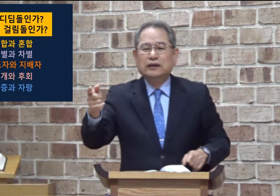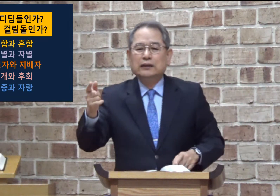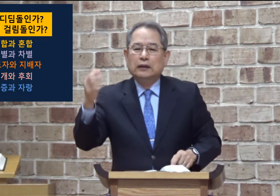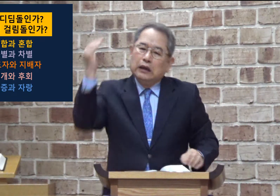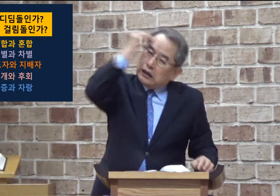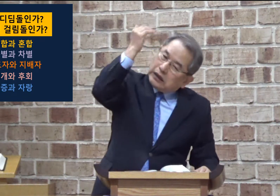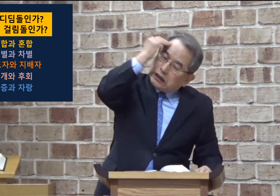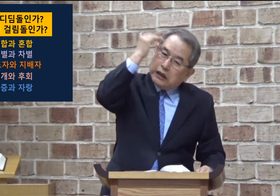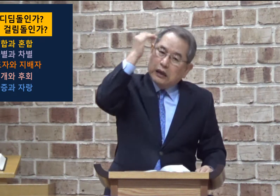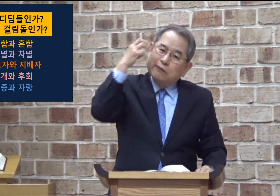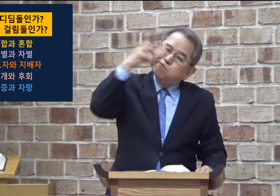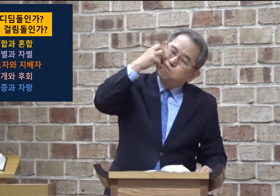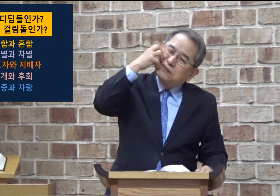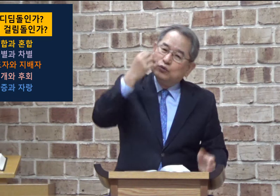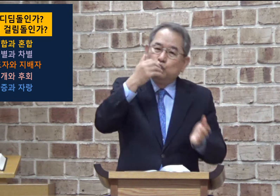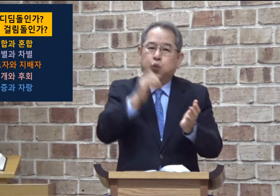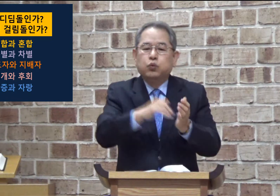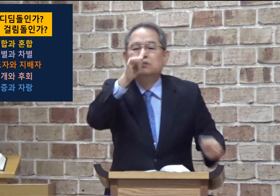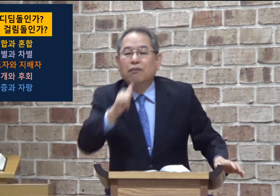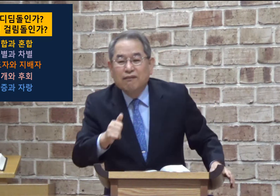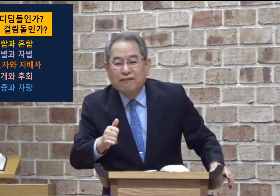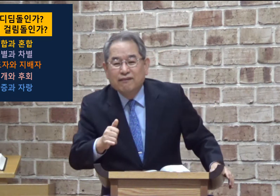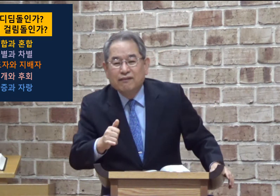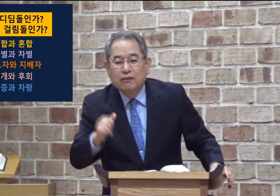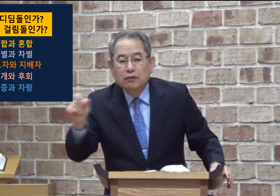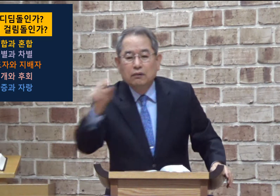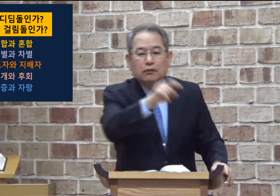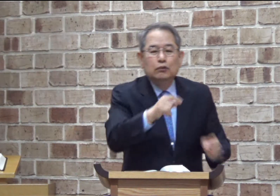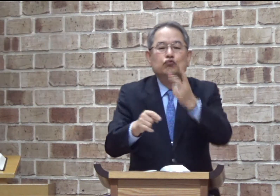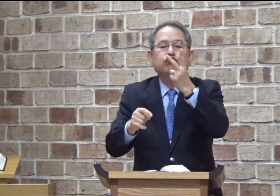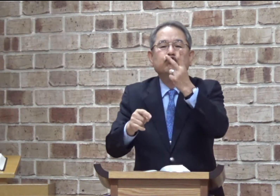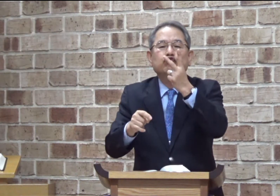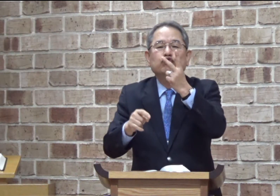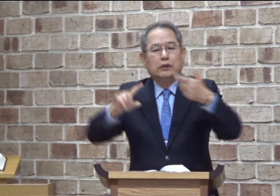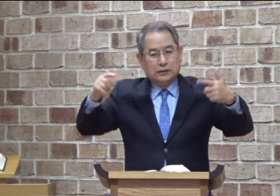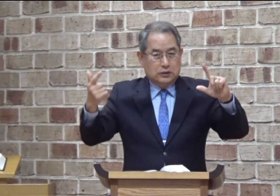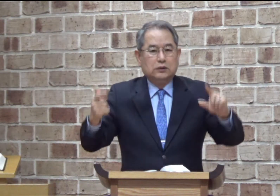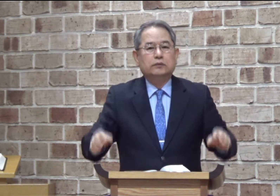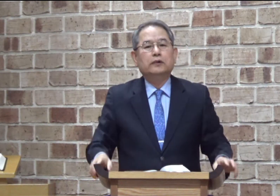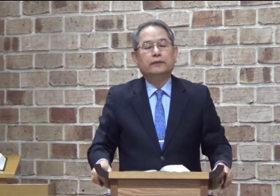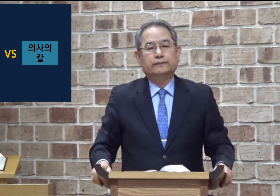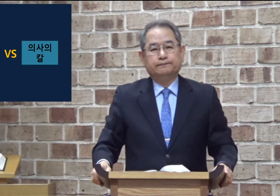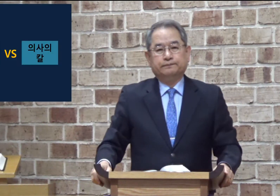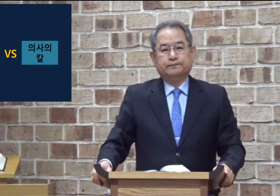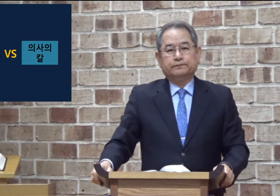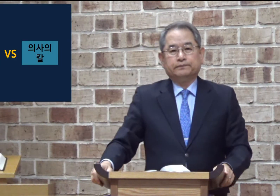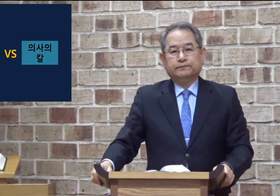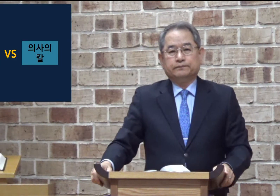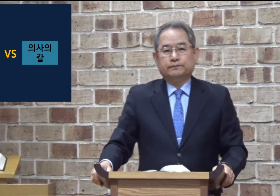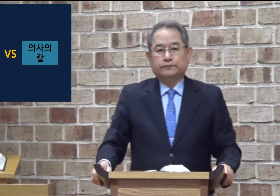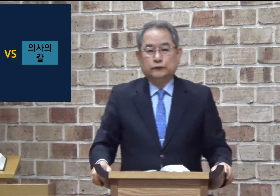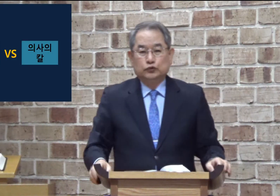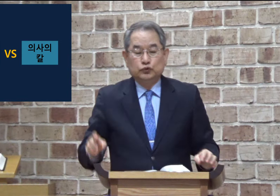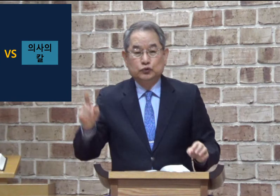강도의 칼과 의사의 칼, 똑같은 칼이지만 어떤 차이가